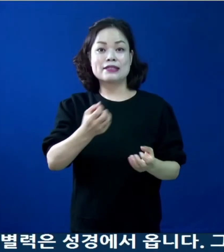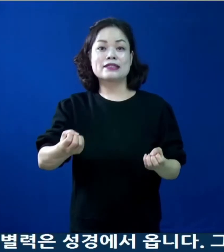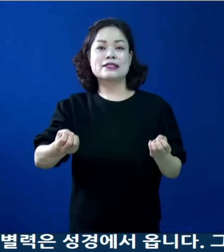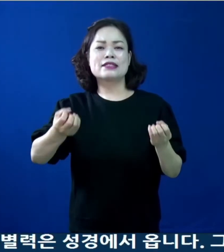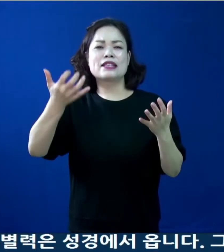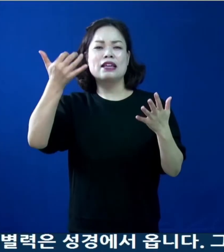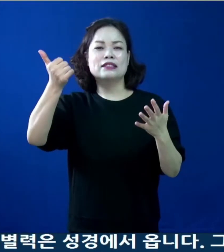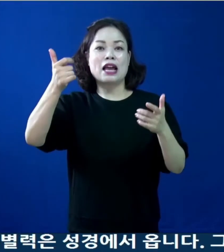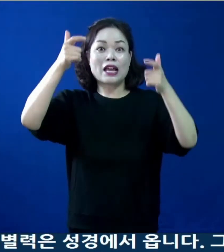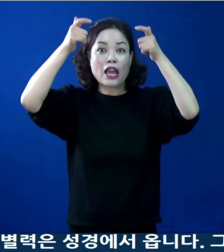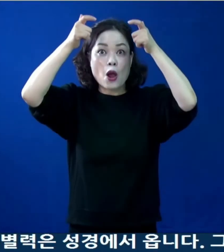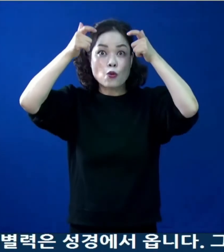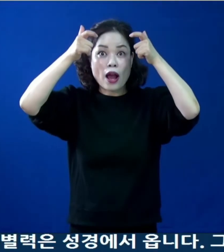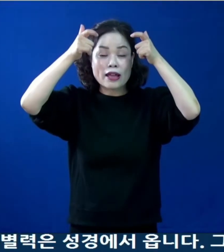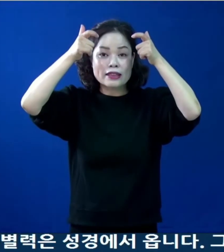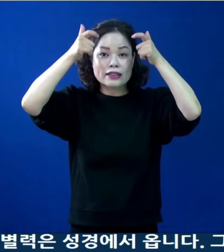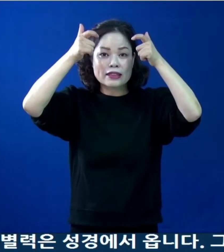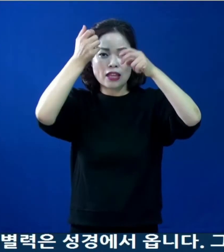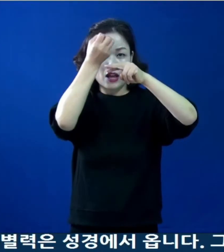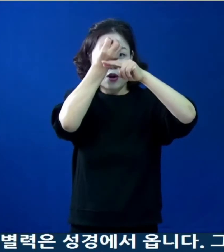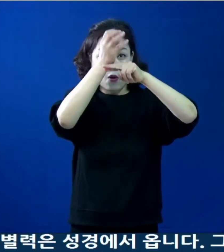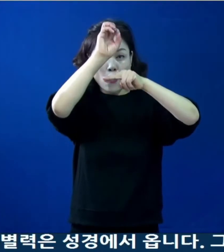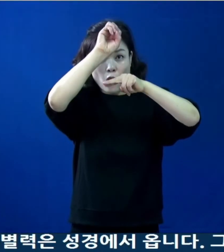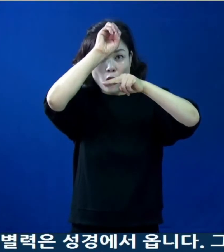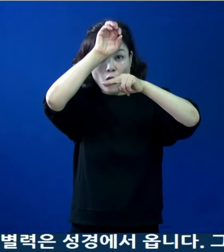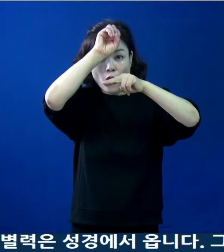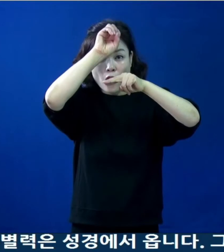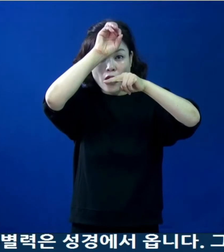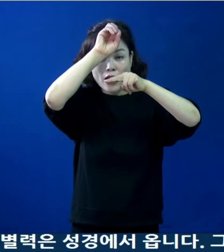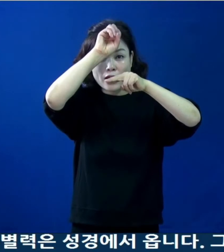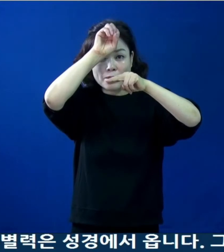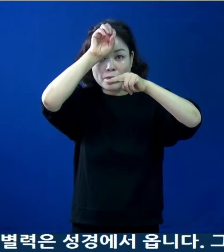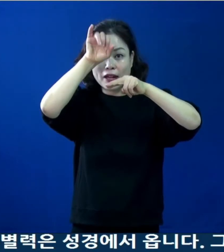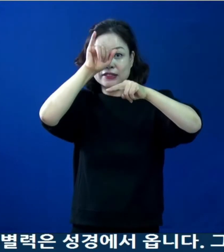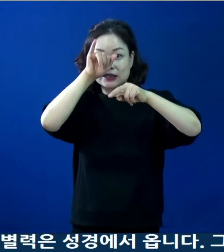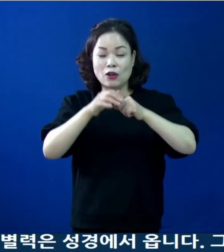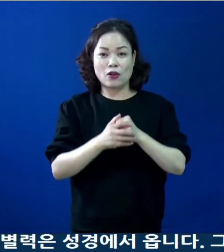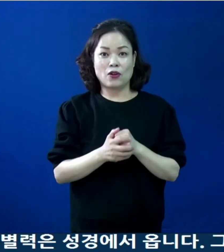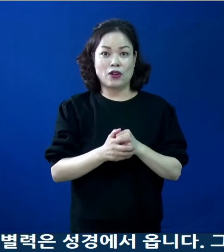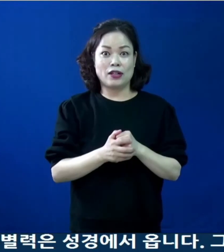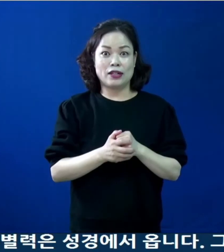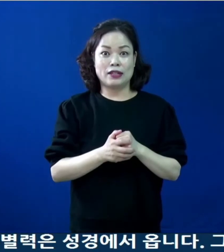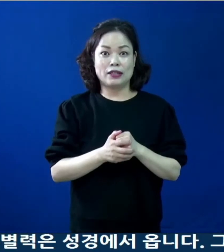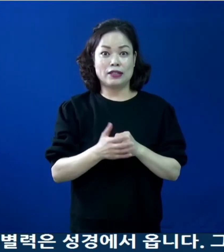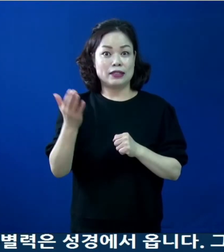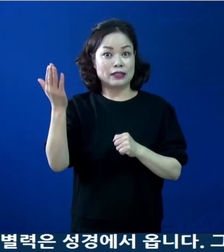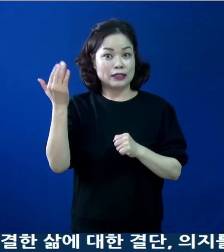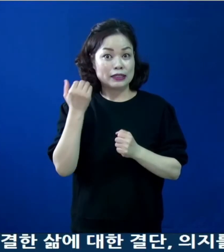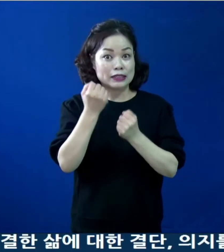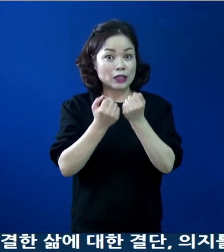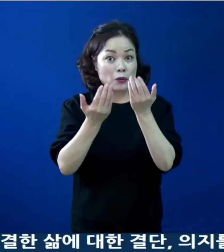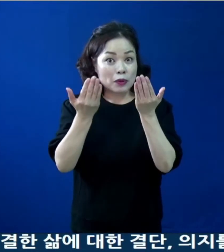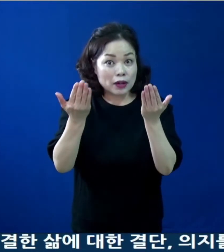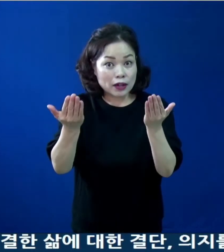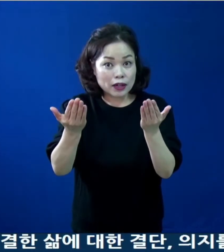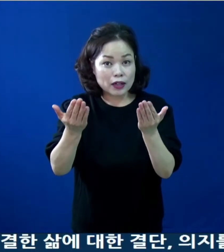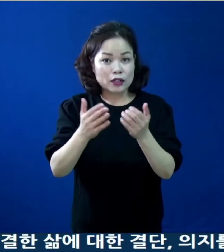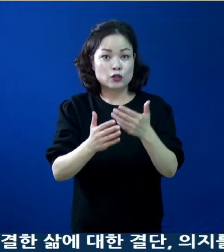대제사장의 관이 있죠. 관 앞에 이 띠가, 관패가 있습니다. 아까 설명드렸던